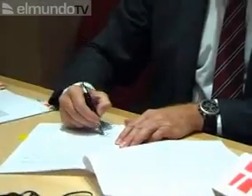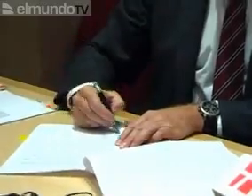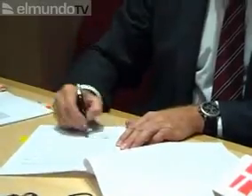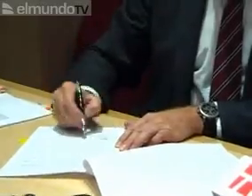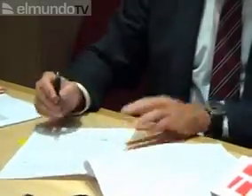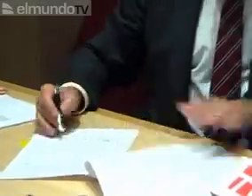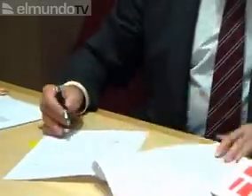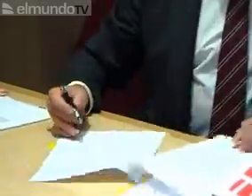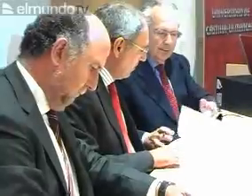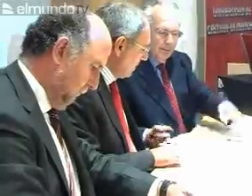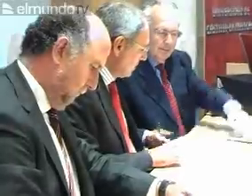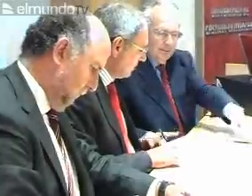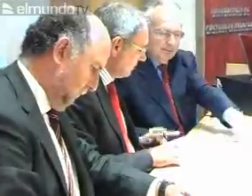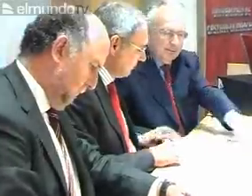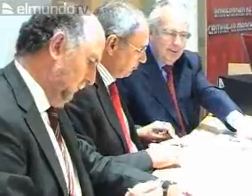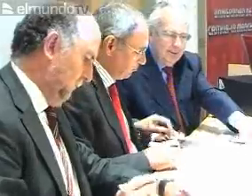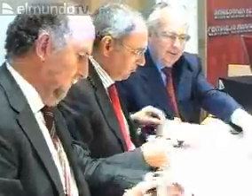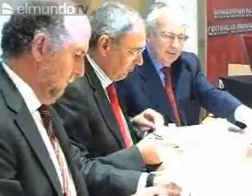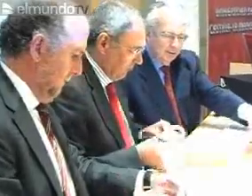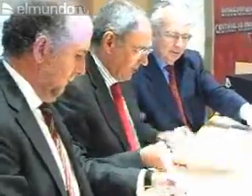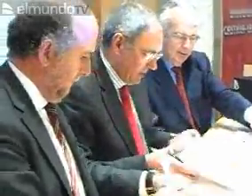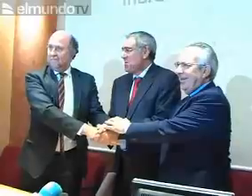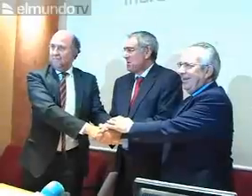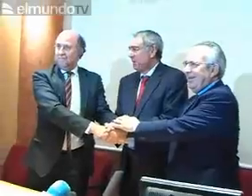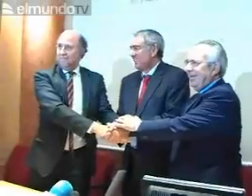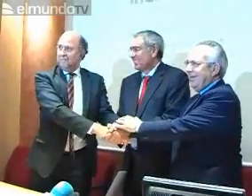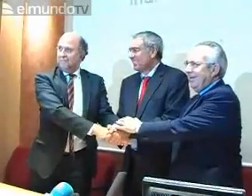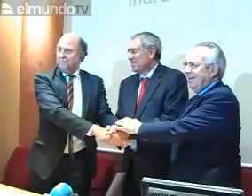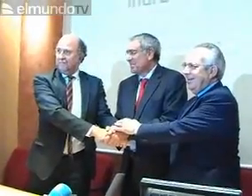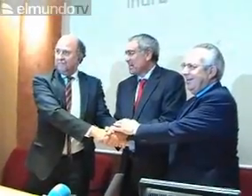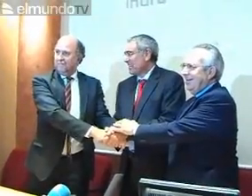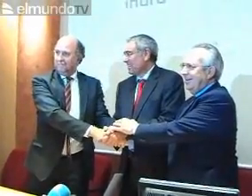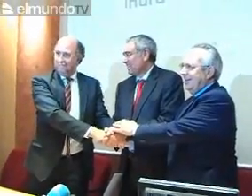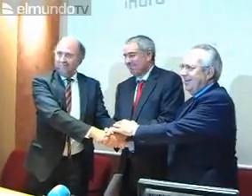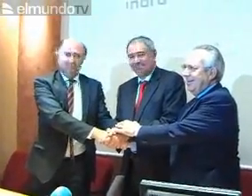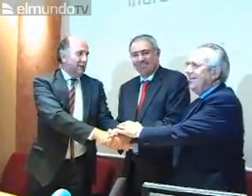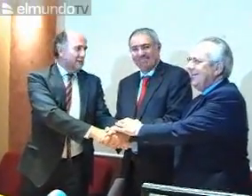firmado un acuerdo para continuar trabajando en proyectos de tecnología accesibles, como Ganas.